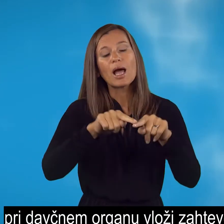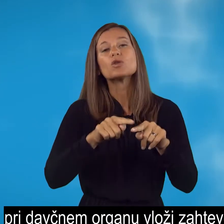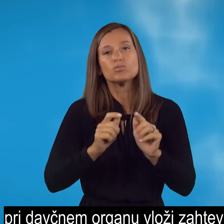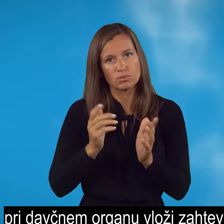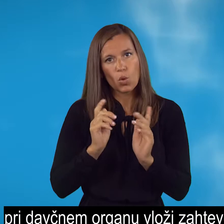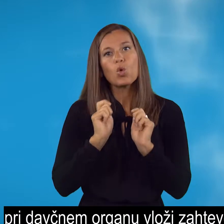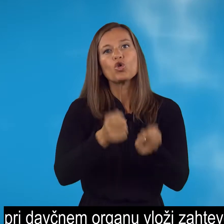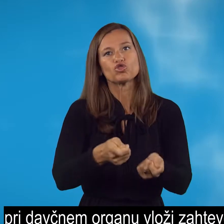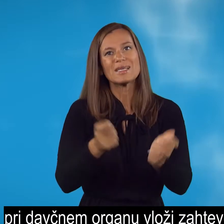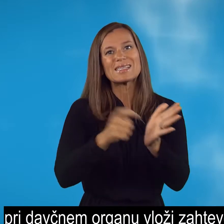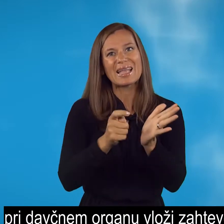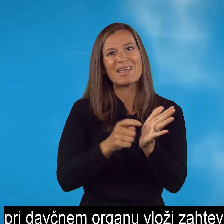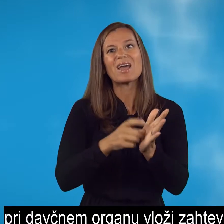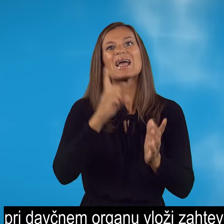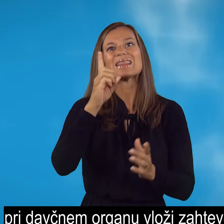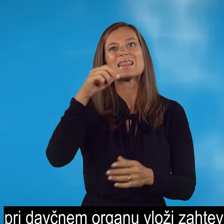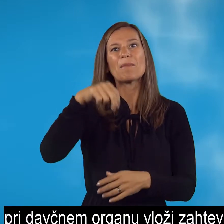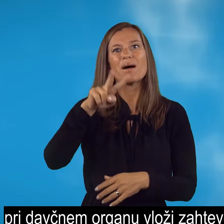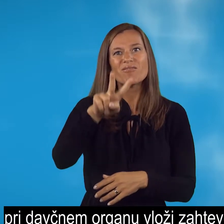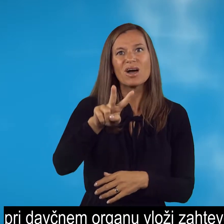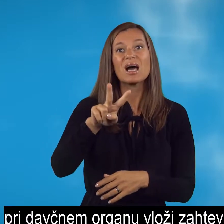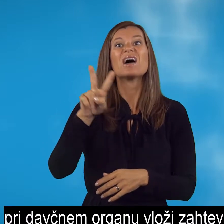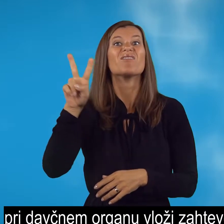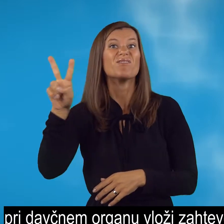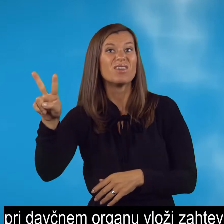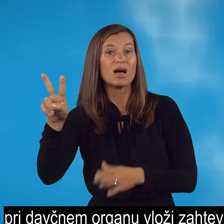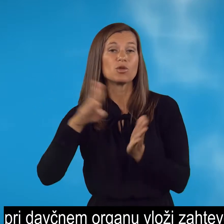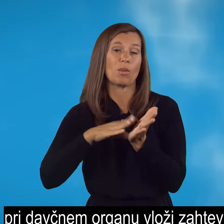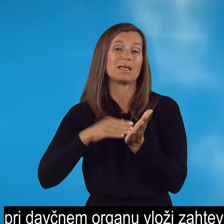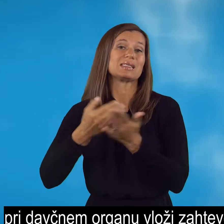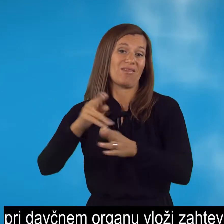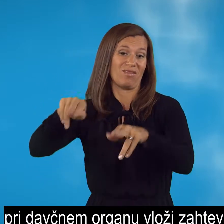vloži zahtevek DMVV za vračilo plačanega DMV.